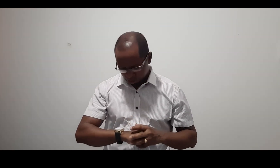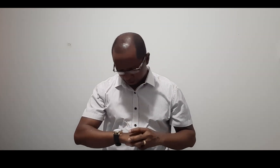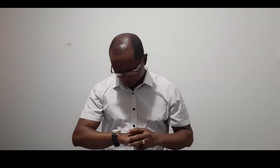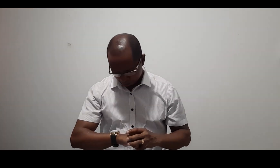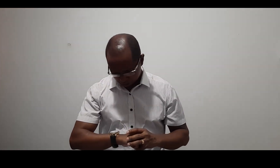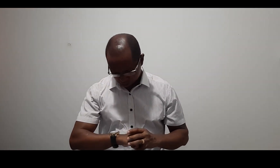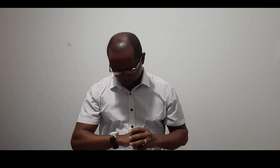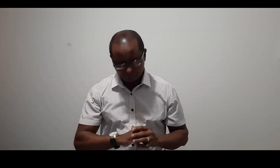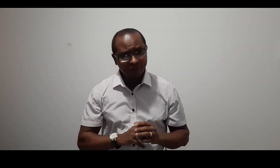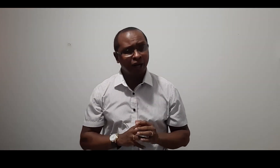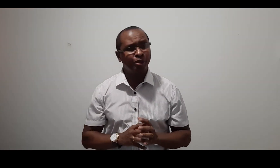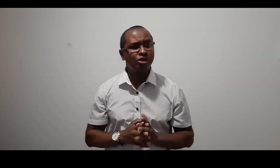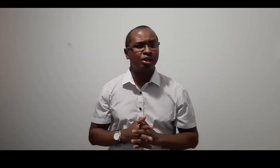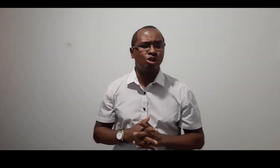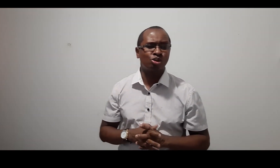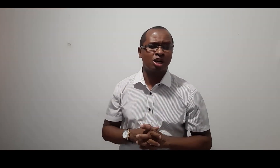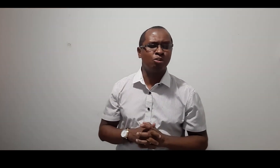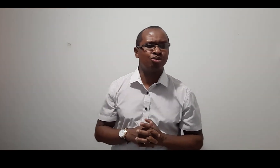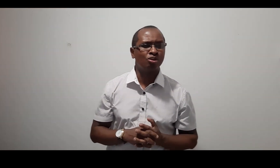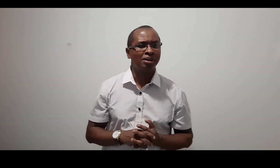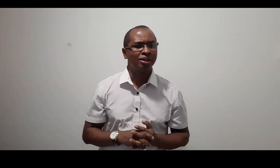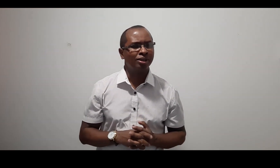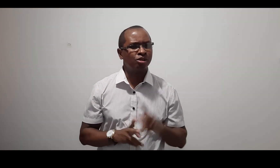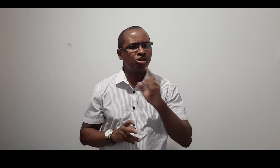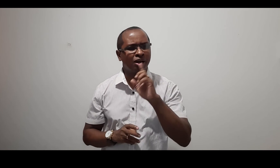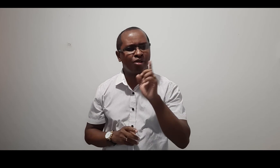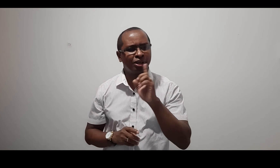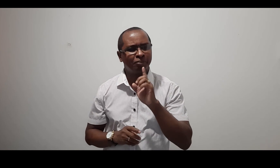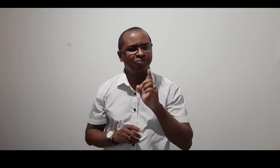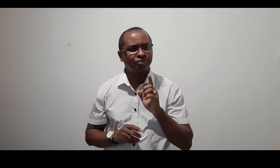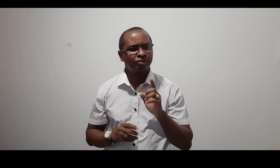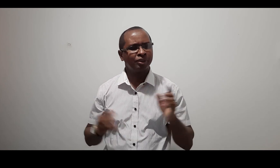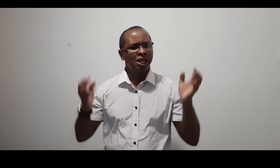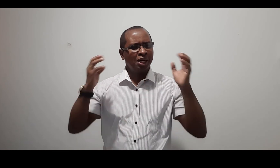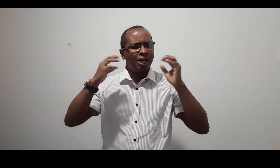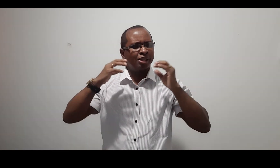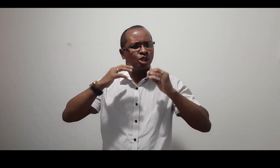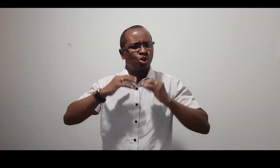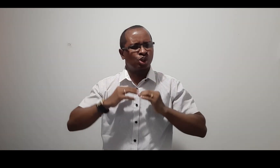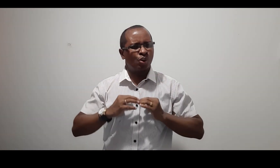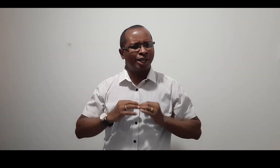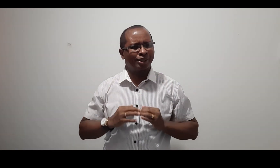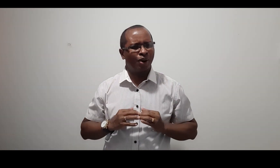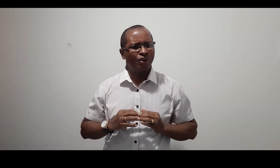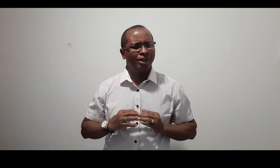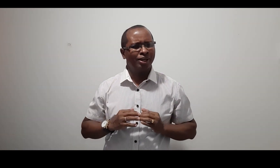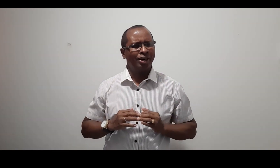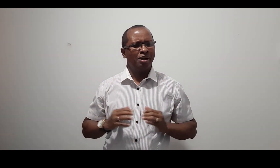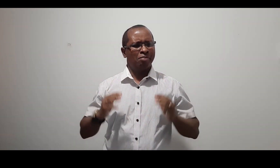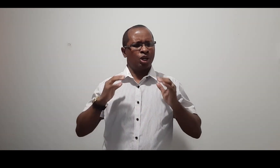hanometsiny an'Andriamanitra, hanometsiny an'i Jesosy. Ka moy fo, tsy ariavana, raha Jesosy no anatinao